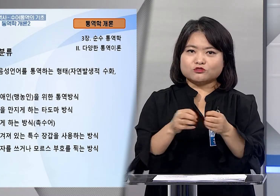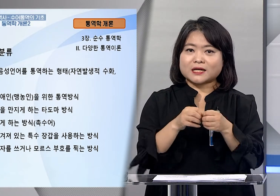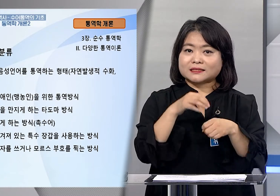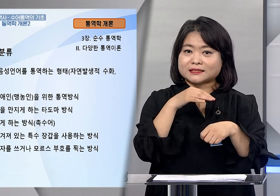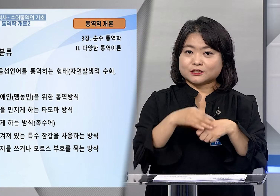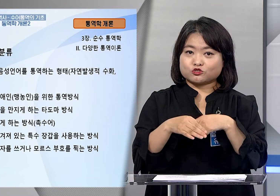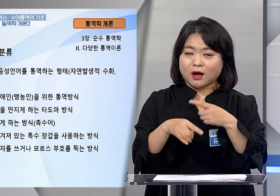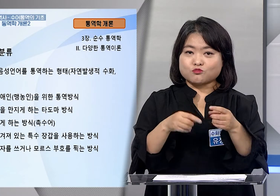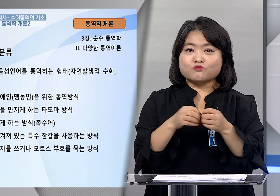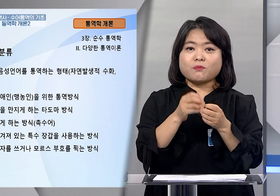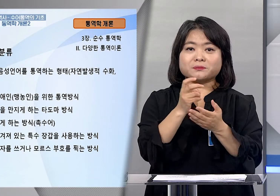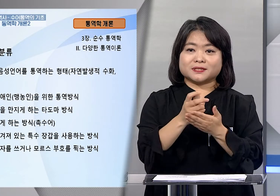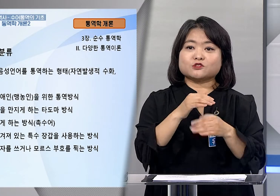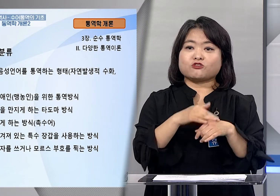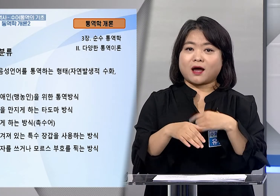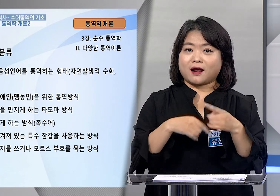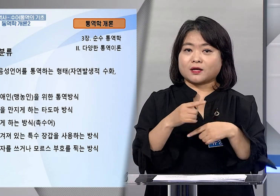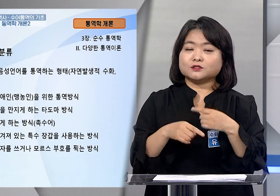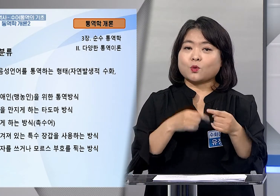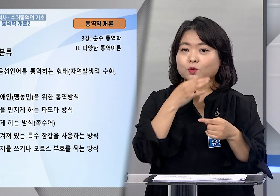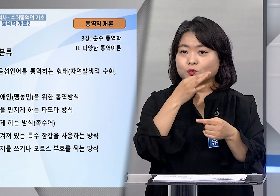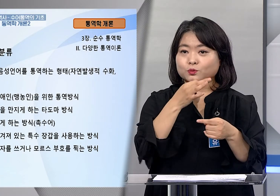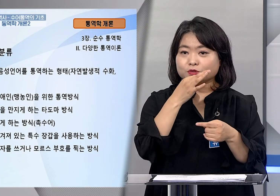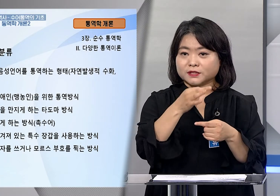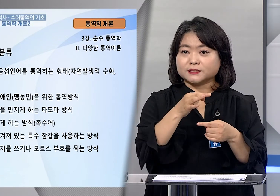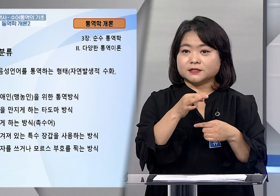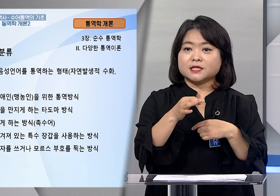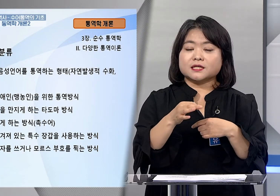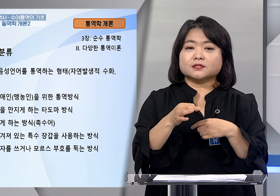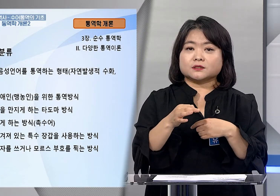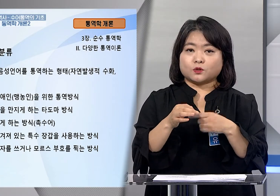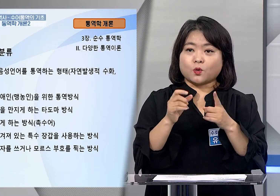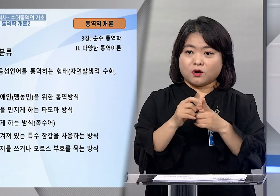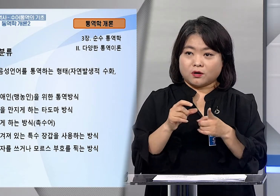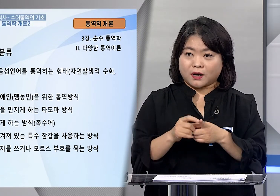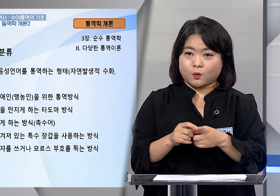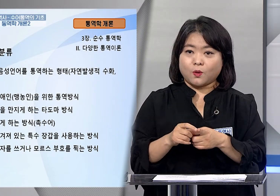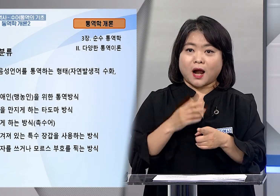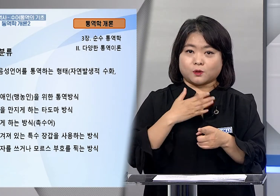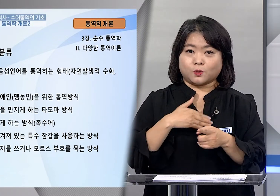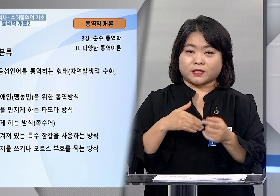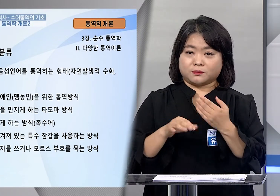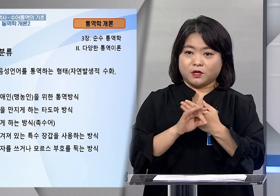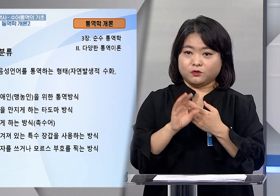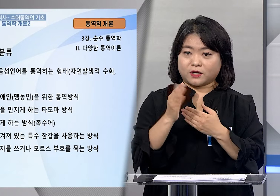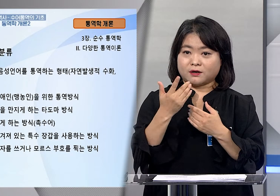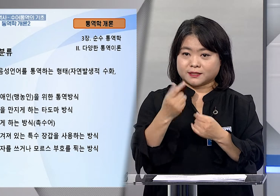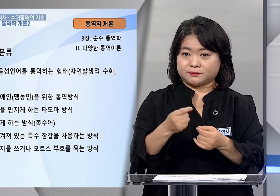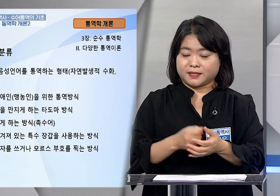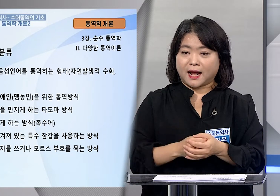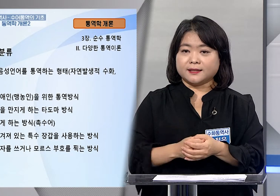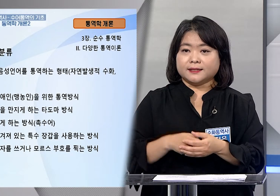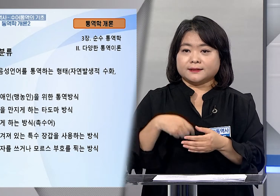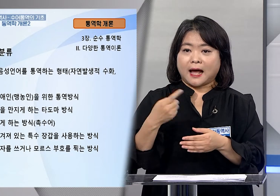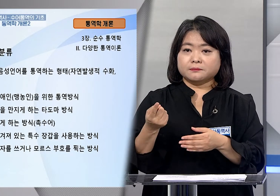문장식 수화, 문법식 수화라는 용어로도 불리는 용어라고 알고 계시면 될 것 같습니다. 다음,